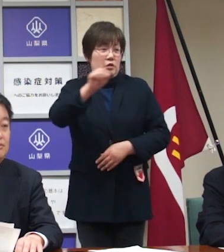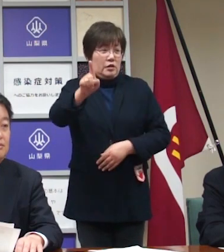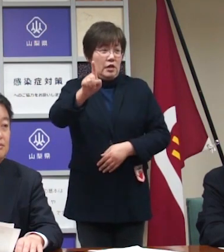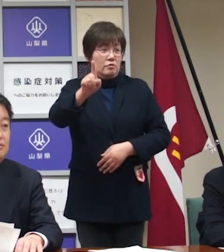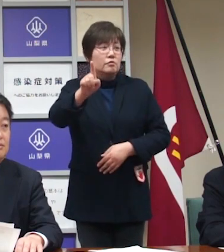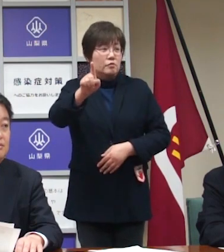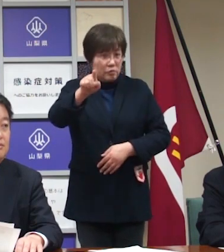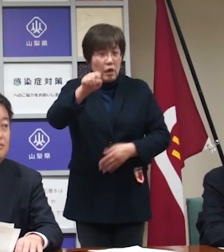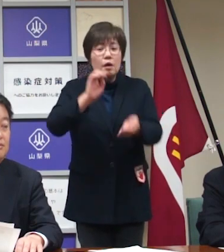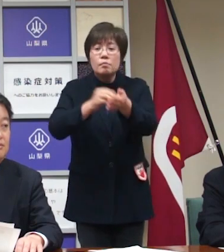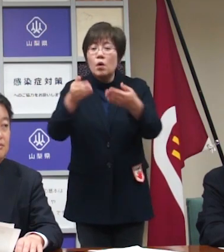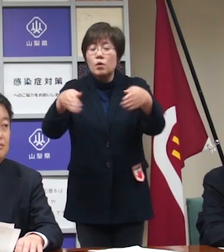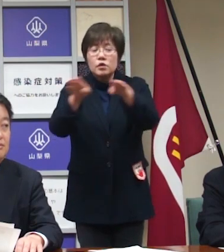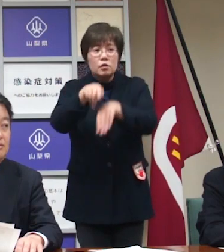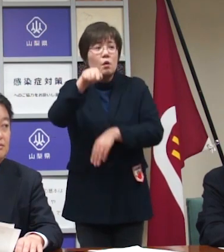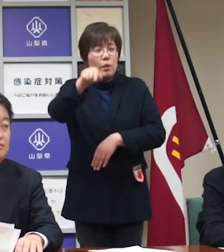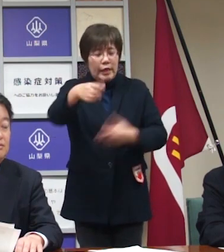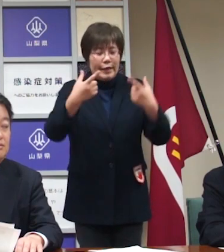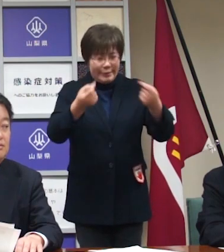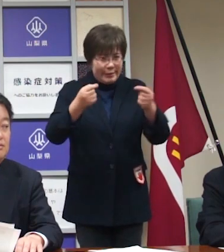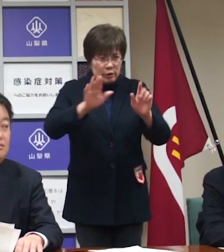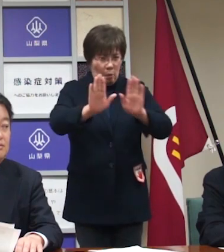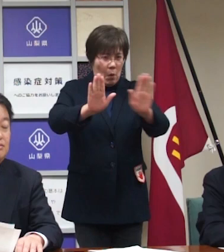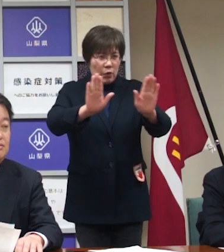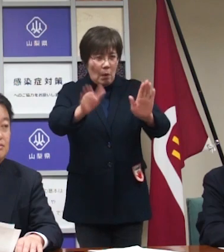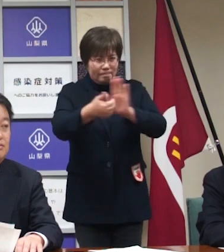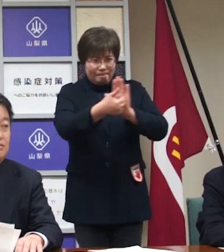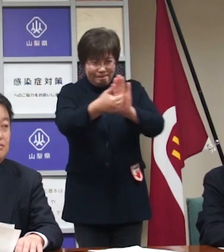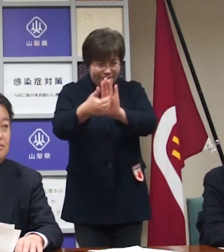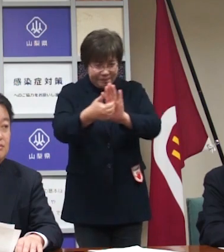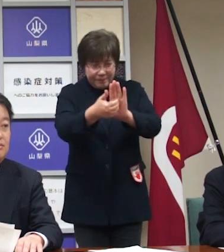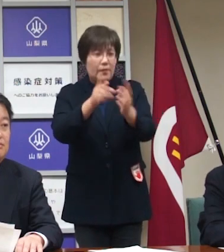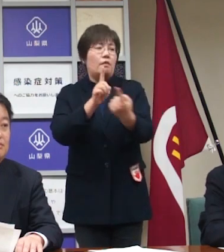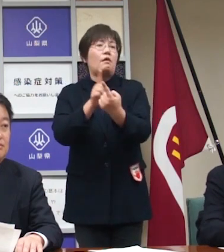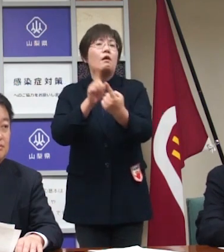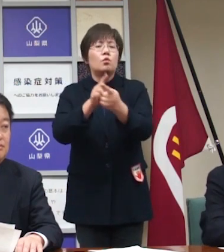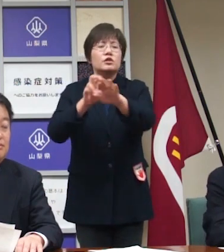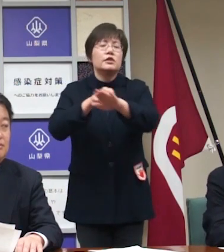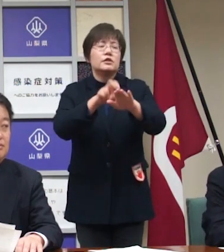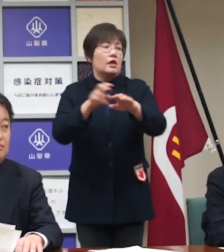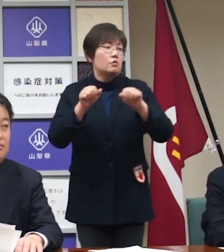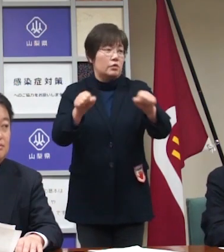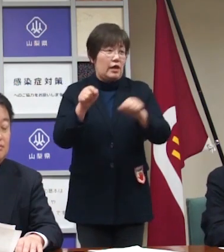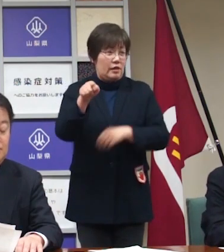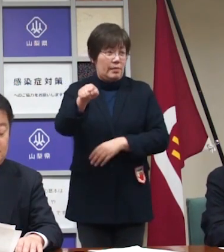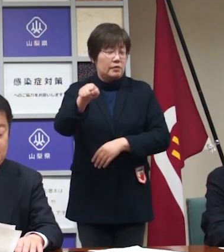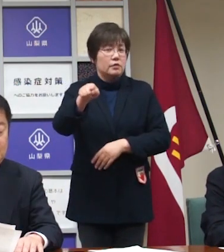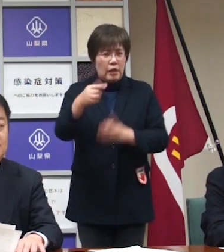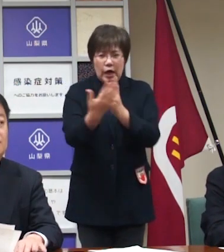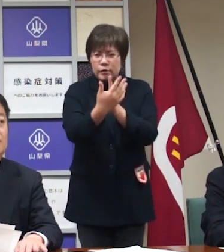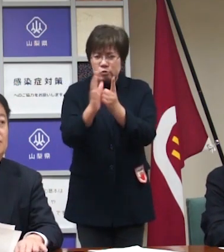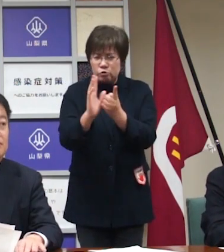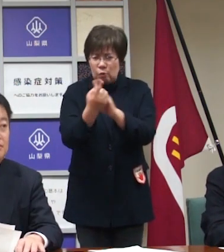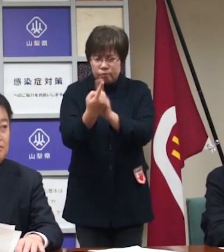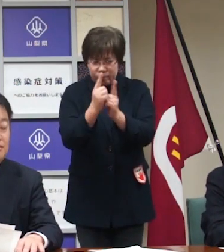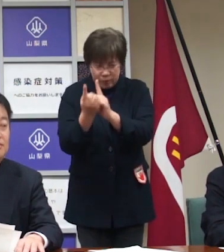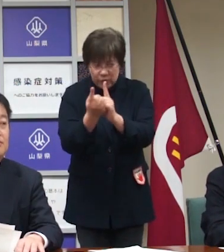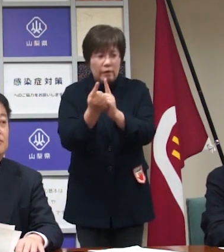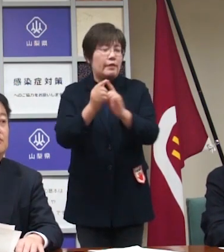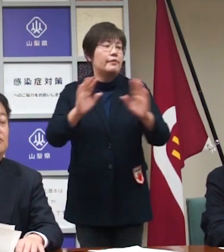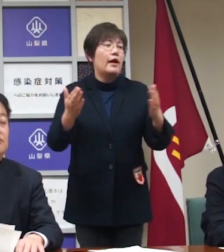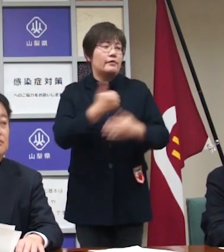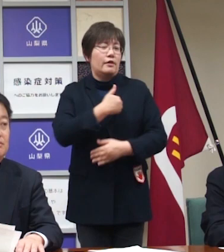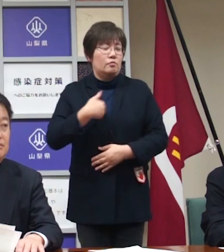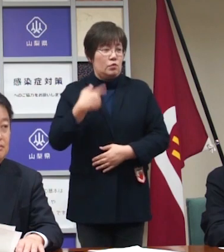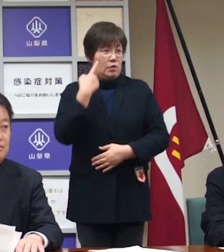方ではきちんとした防御の対応をして対応しておりますから、濃厚接触はそこでは発生しておりません。